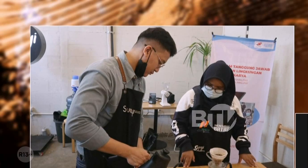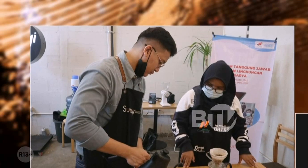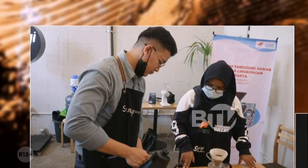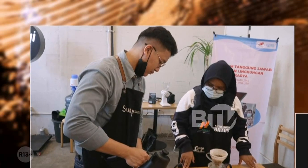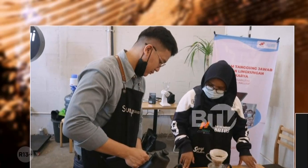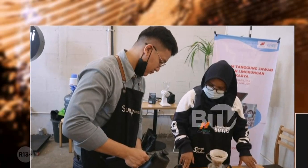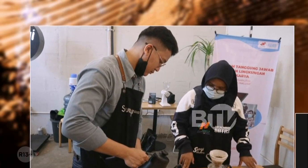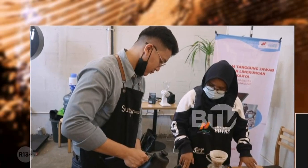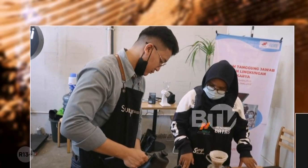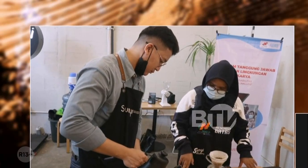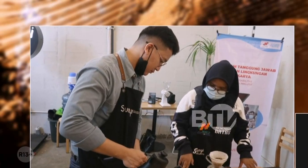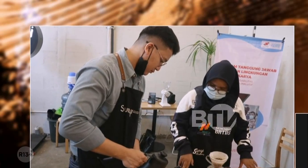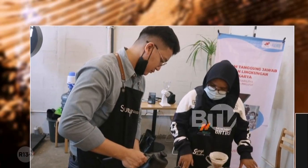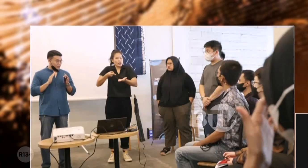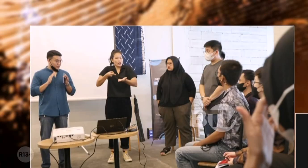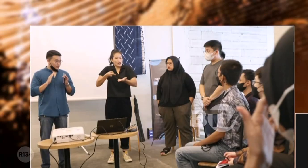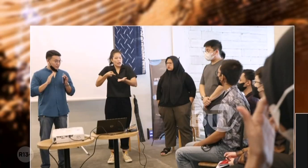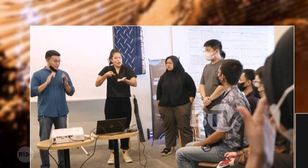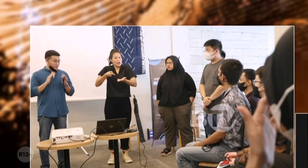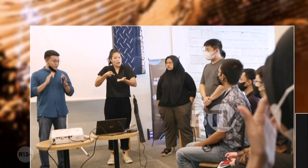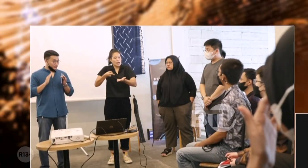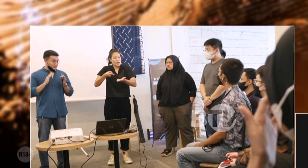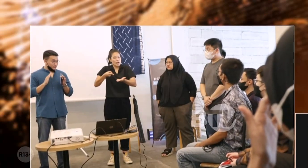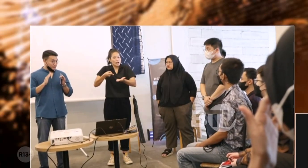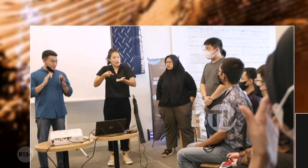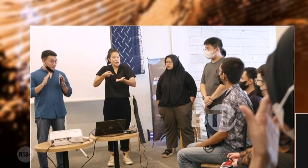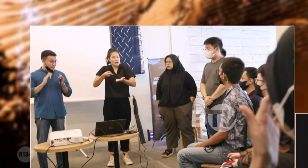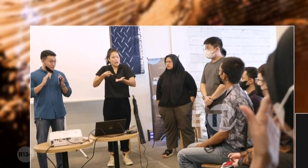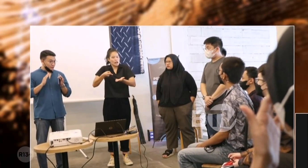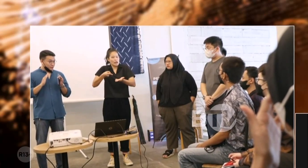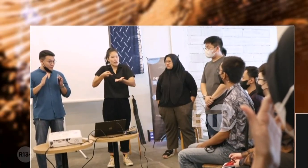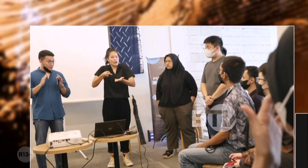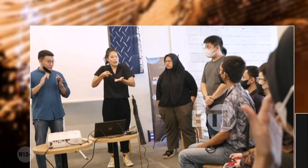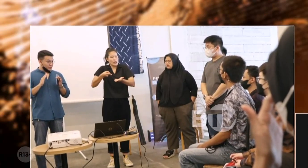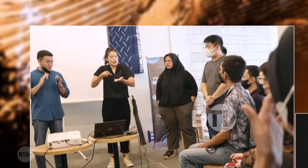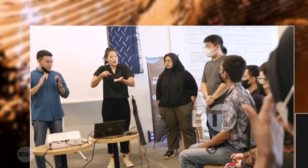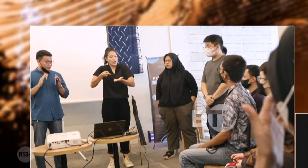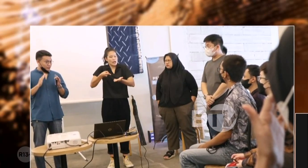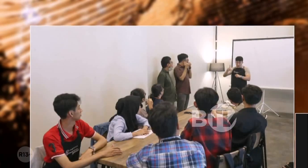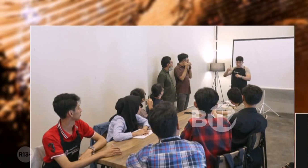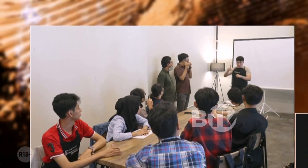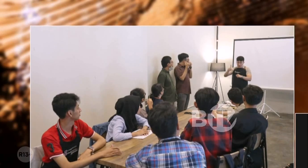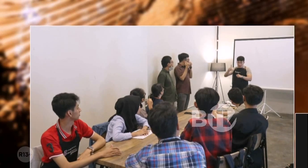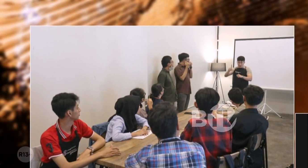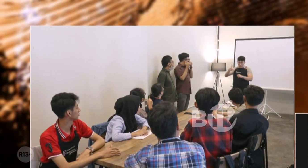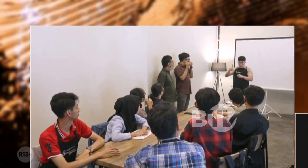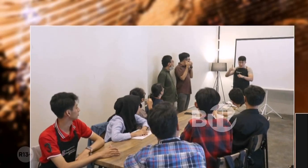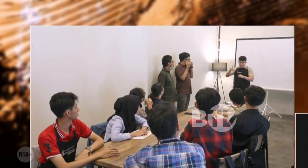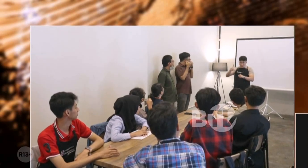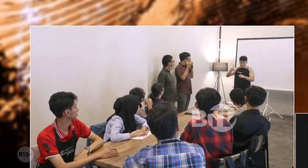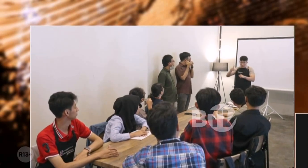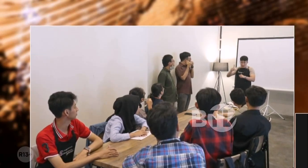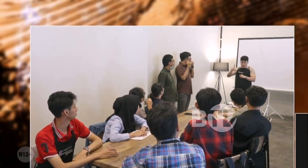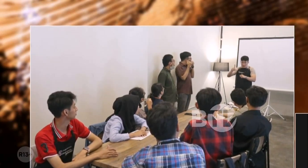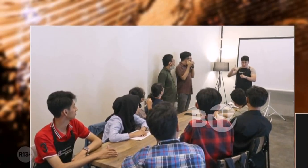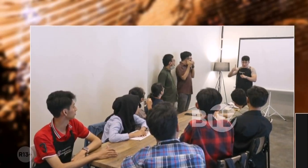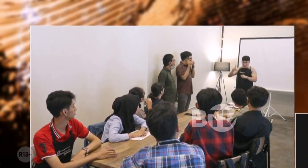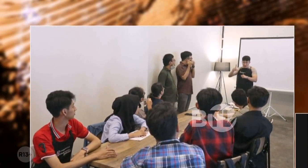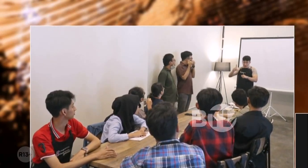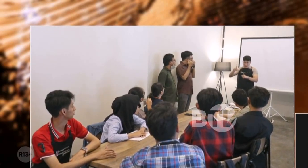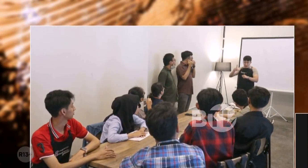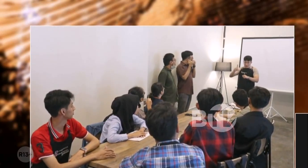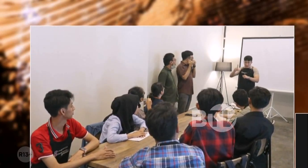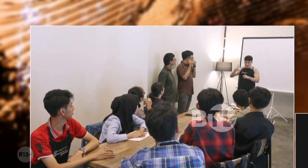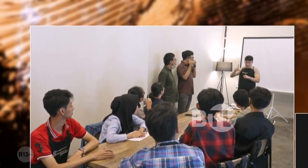ini berdiri. Jadi kurang lebih sudah 3 tahun lah, sampai sekarang 2022 menuju tahun keempat, dan sekarang cabang kita itu ada